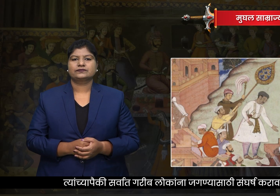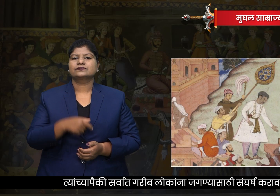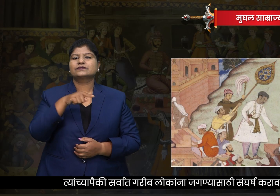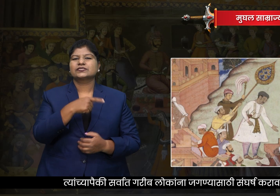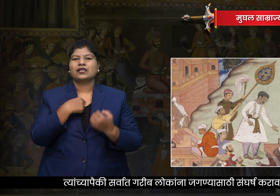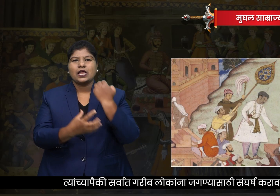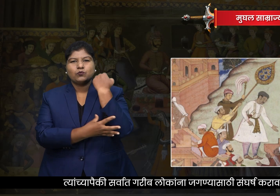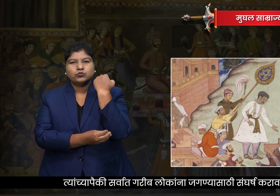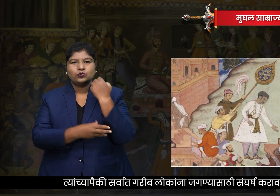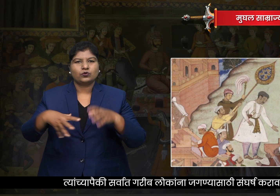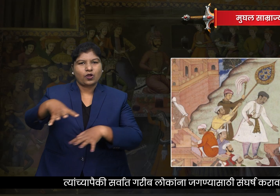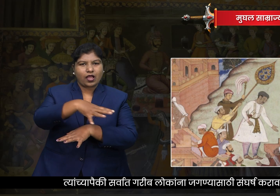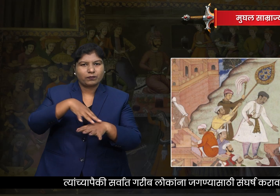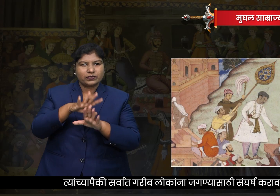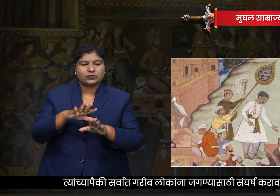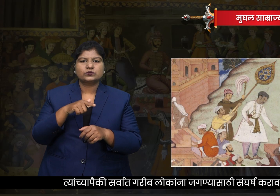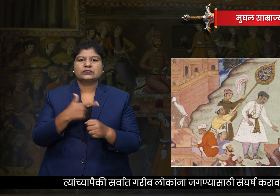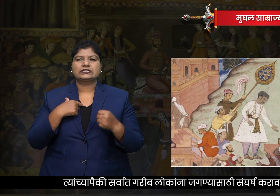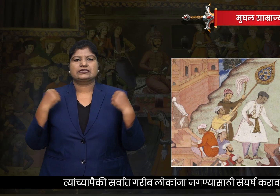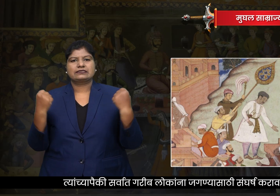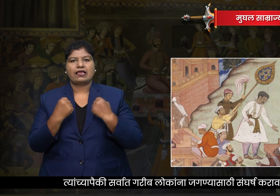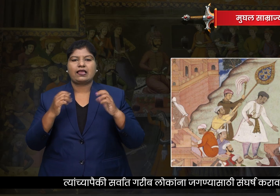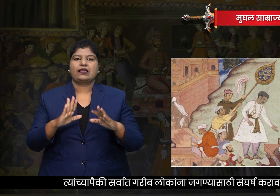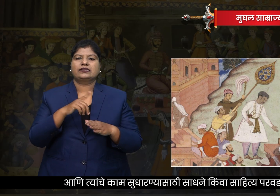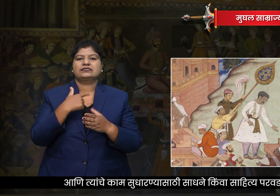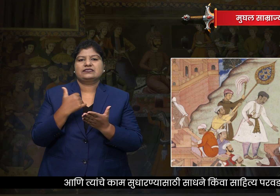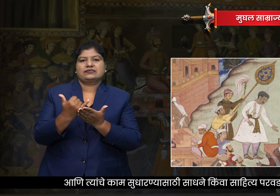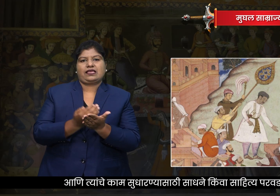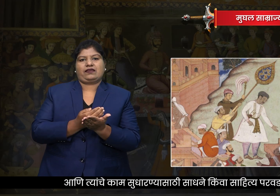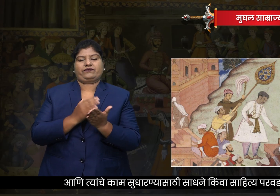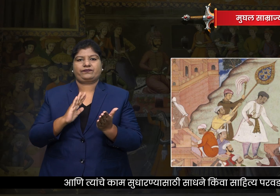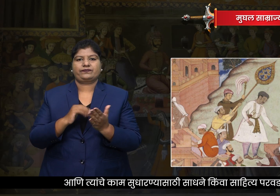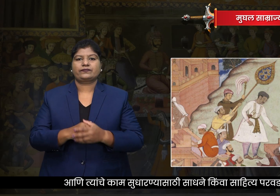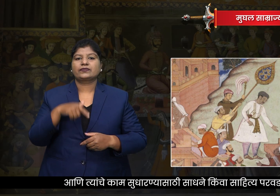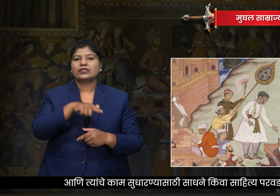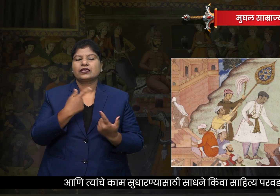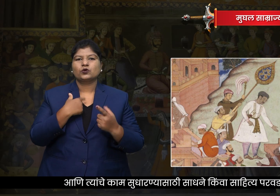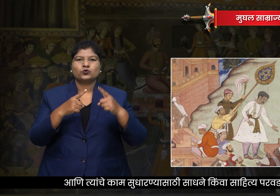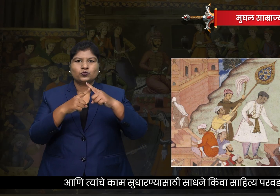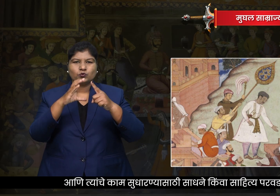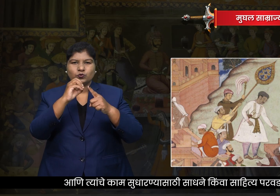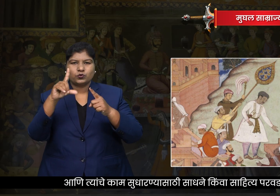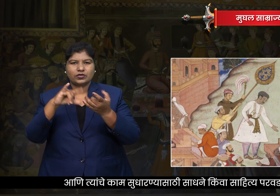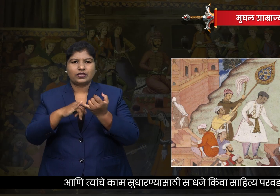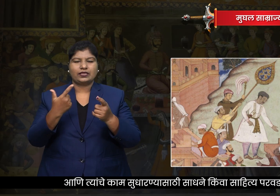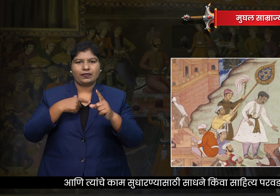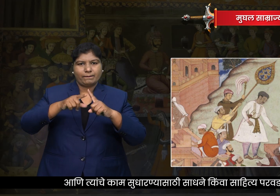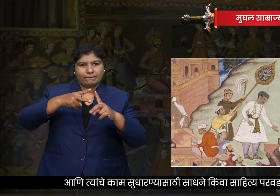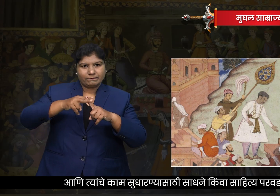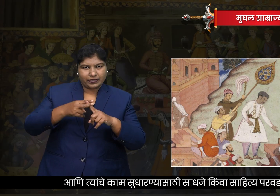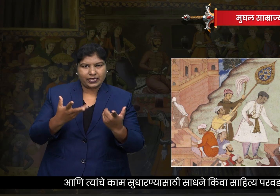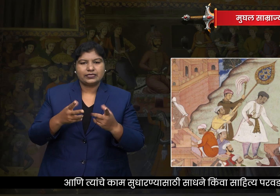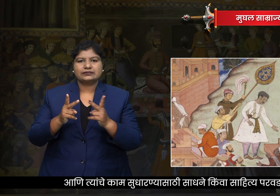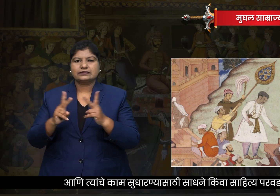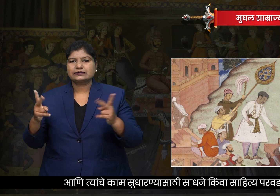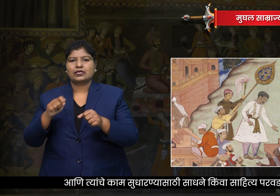त्यांच्यापैकी सर्वात गरीब लोकांना जगण्यासाठी संघर्ष करावा लागला आणि त्यांचे काम सुधारण्यासाठी साधने किंवा साहित्य परवडत